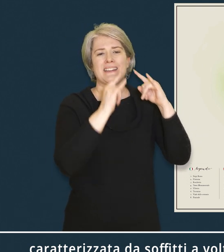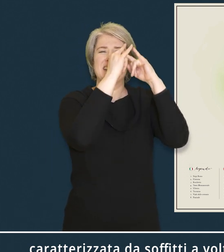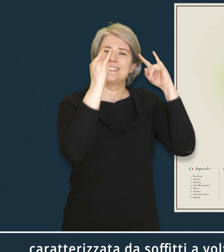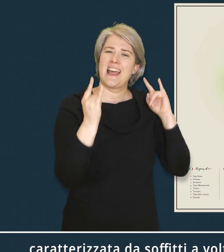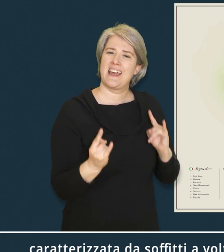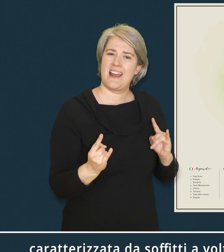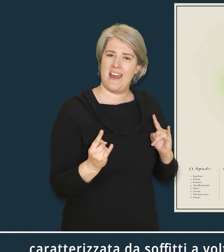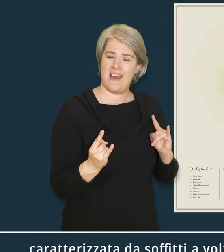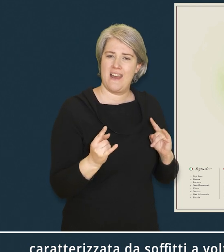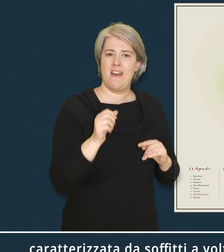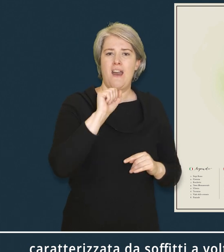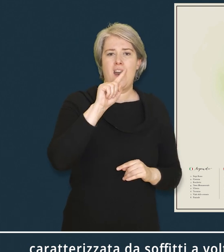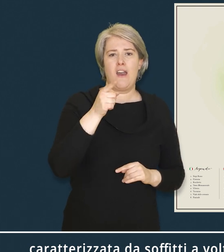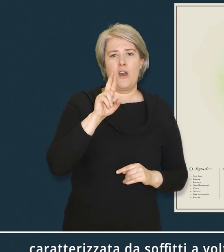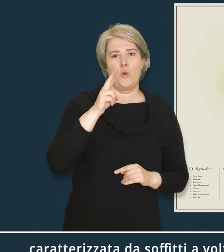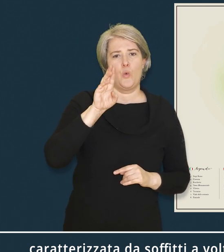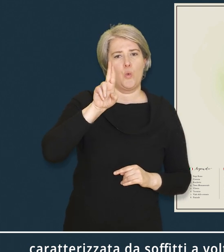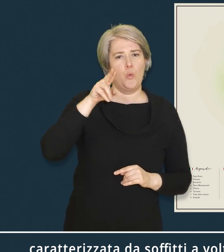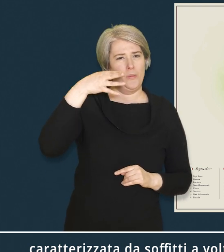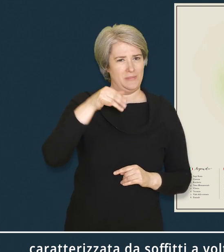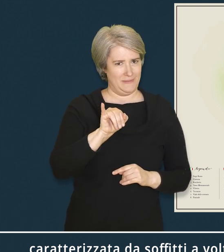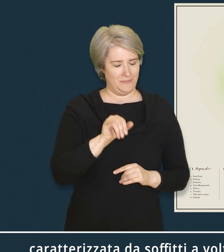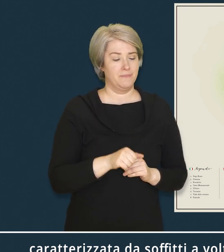in parte come serra per gli agrumi.